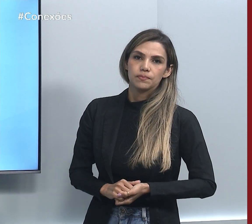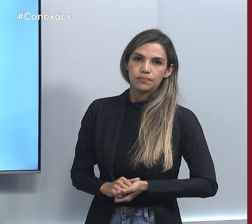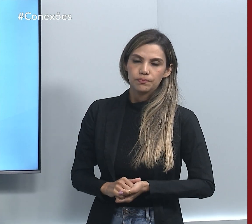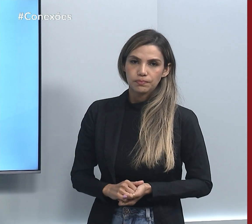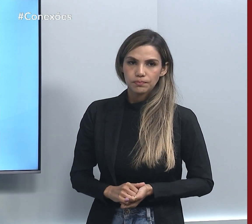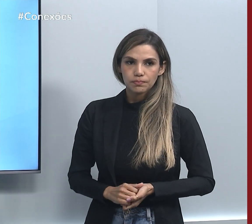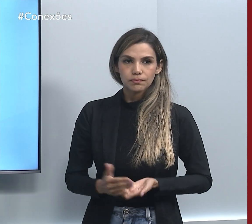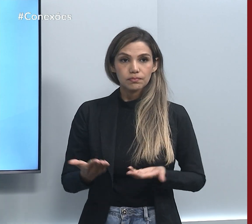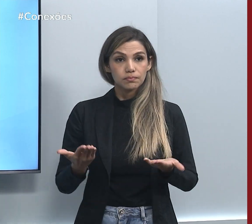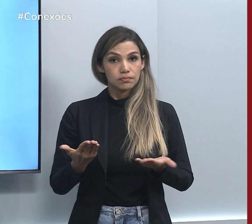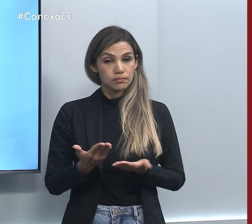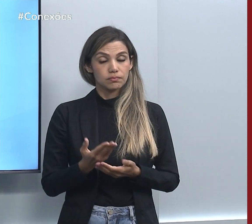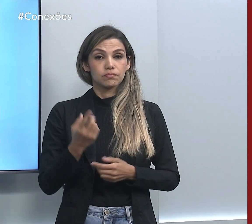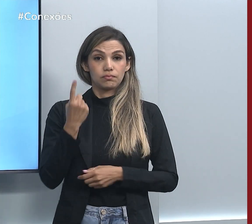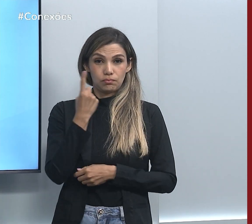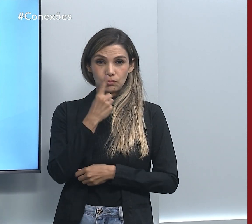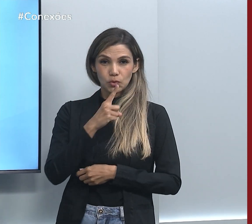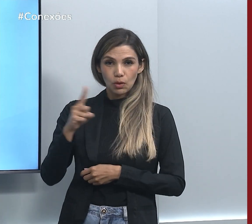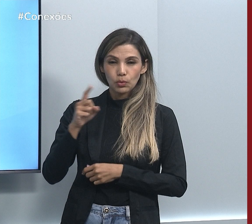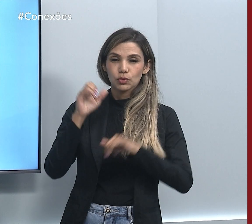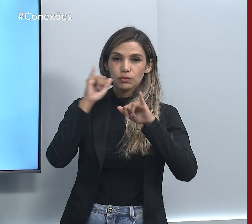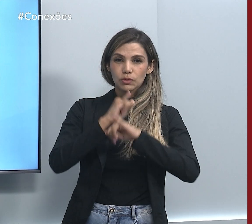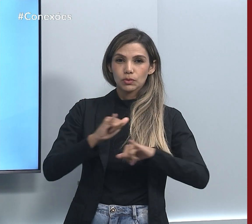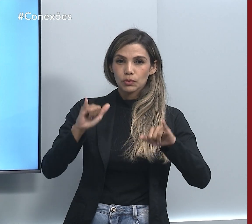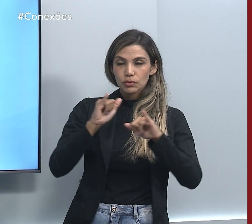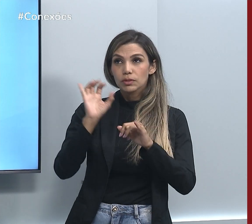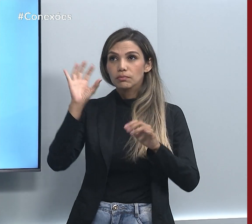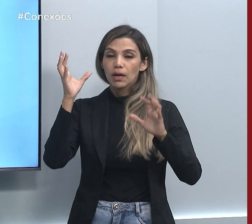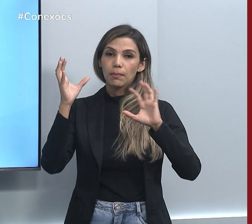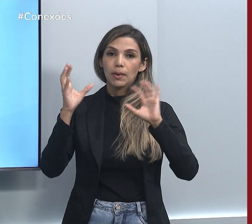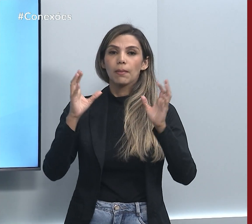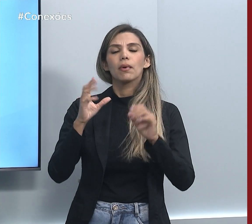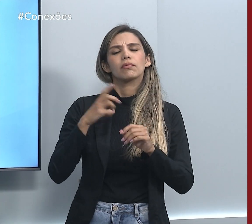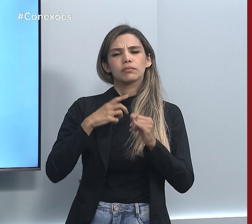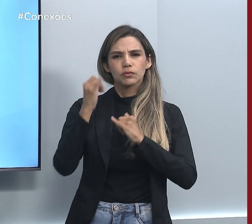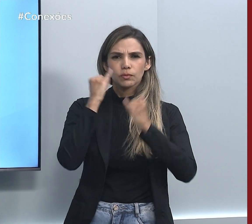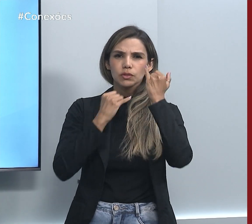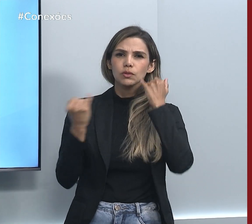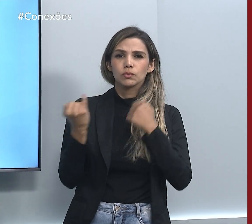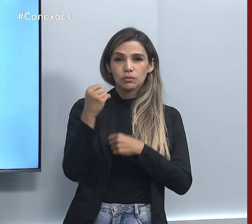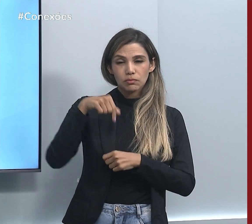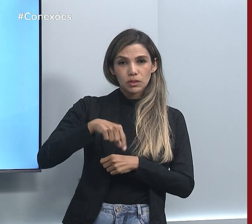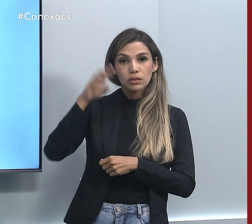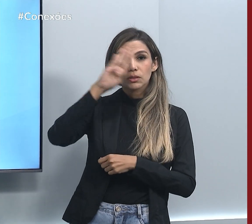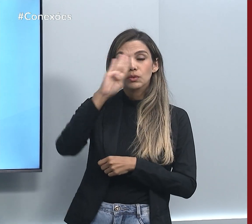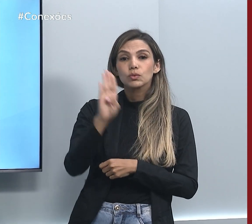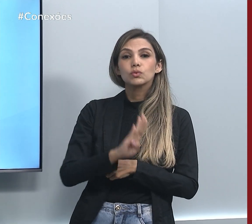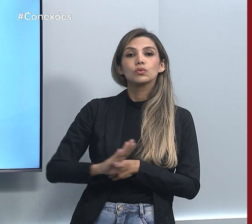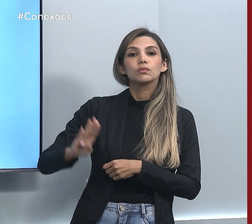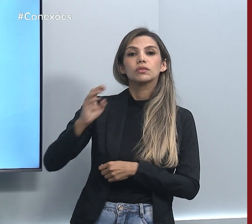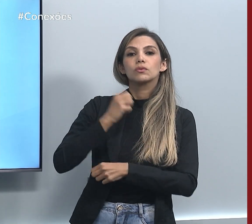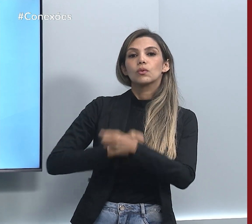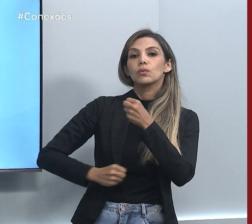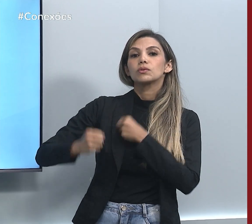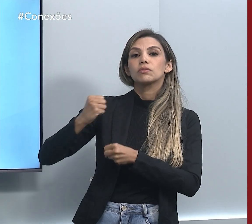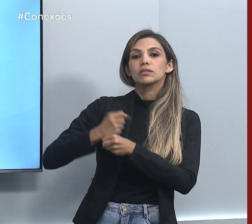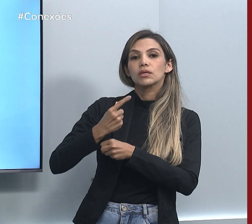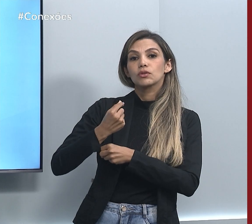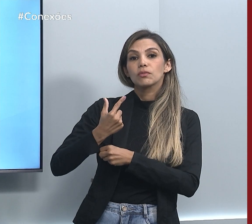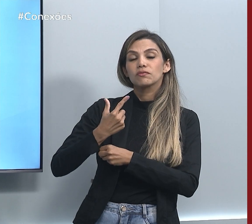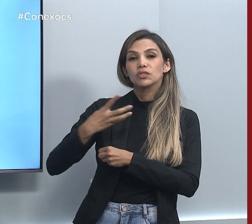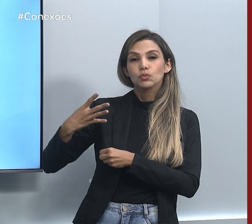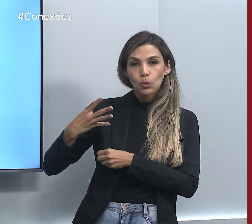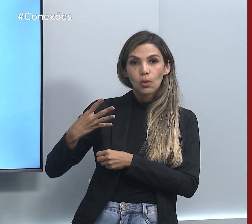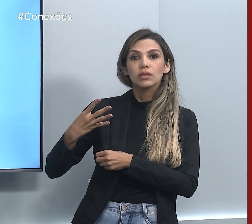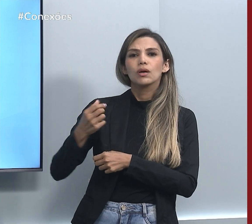E para encerrar o nosso giro de notícias de hoje, tem uma informação importante. O Brasil registrou no ano passado a menor taxa de